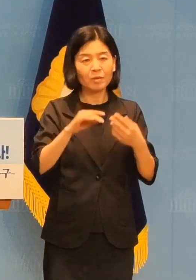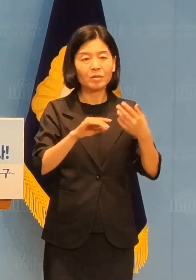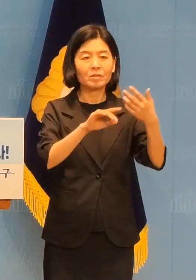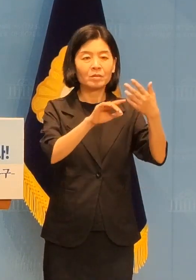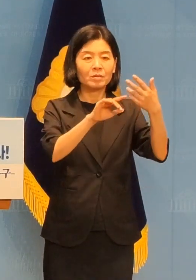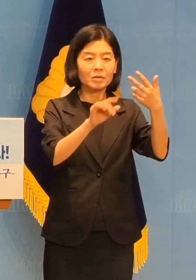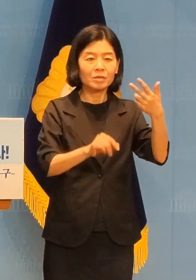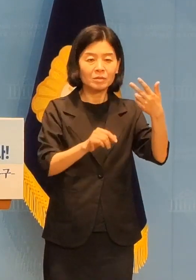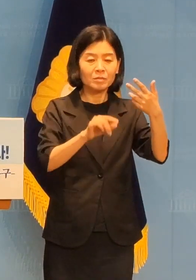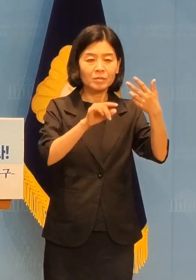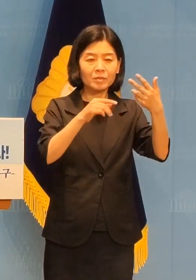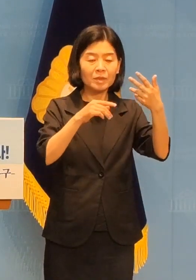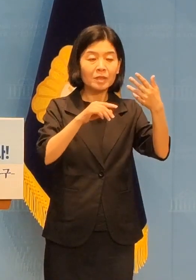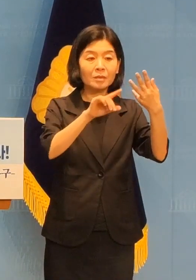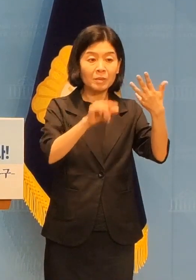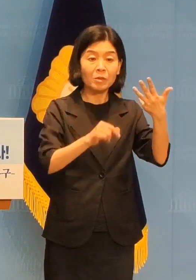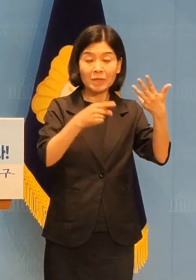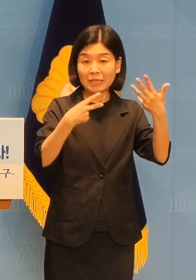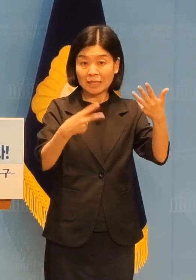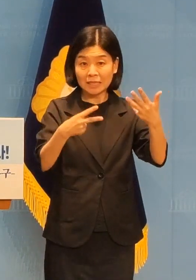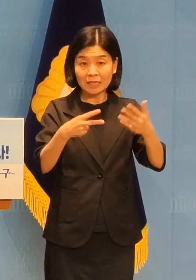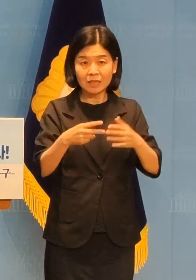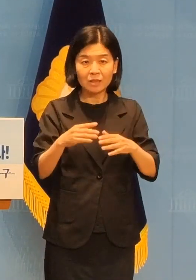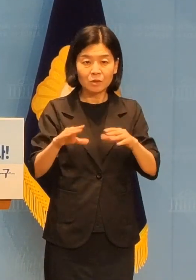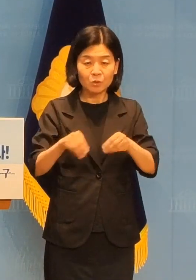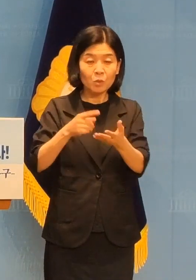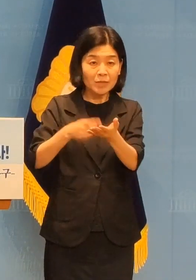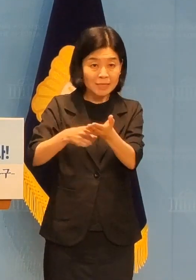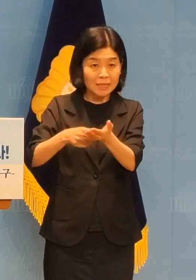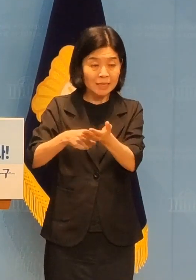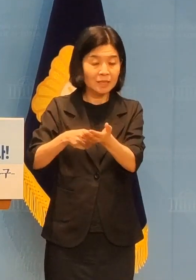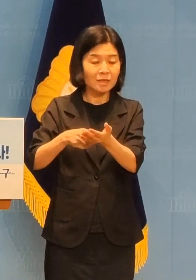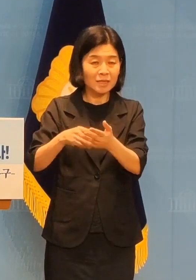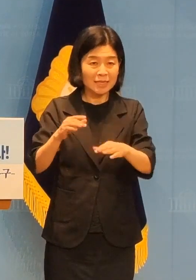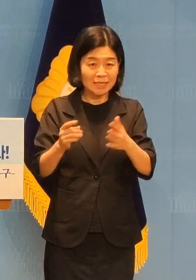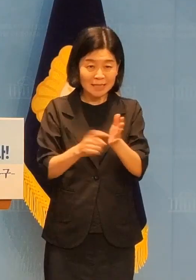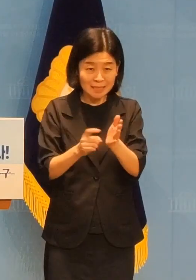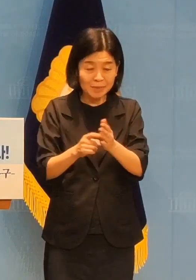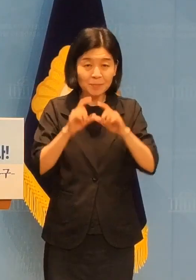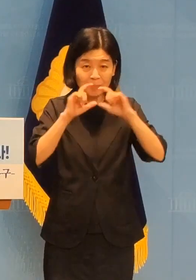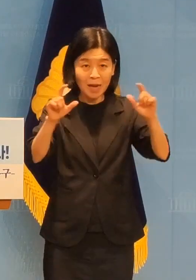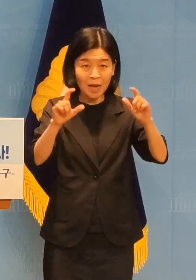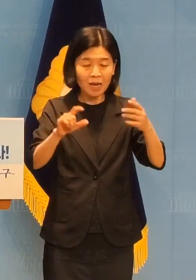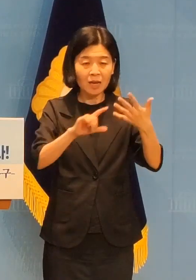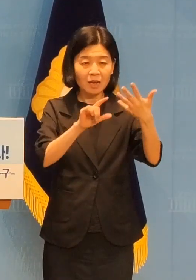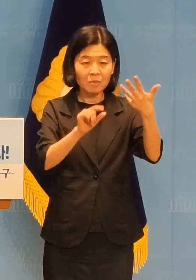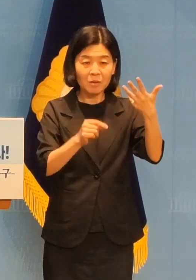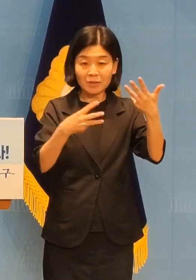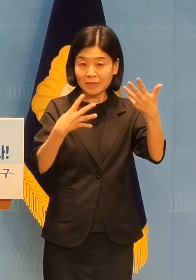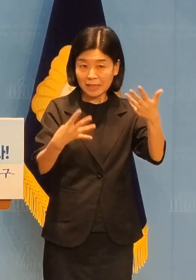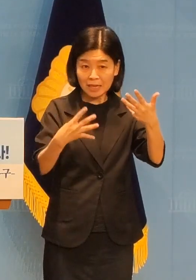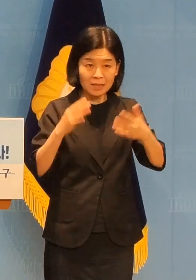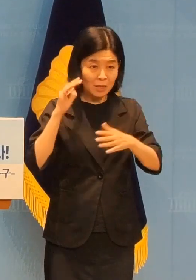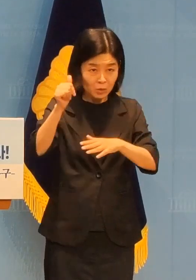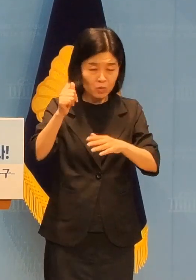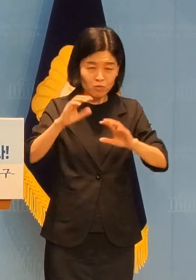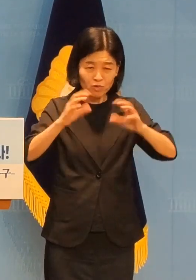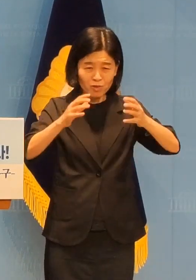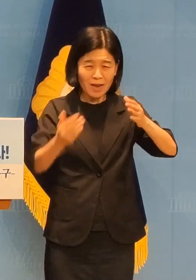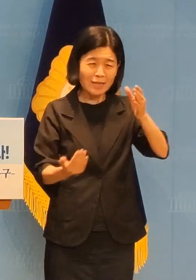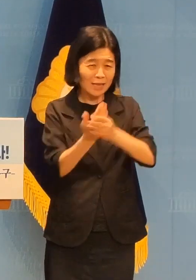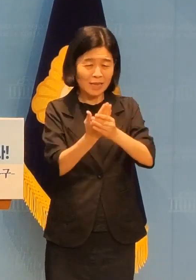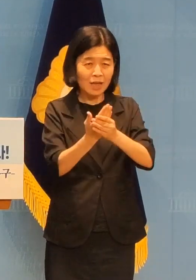4일 대통령 국가재난사태를 선포하고 총력 조치를 지시했습니다. 하지만